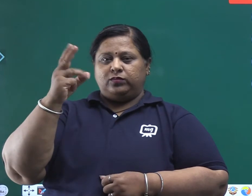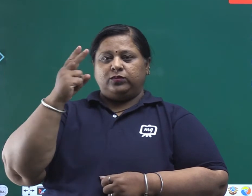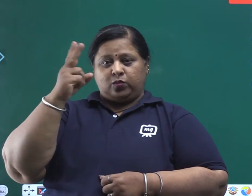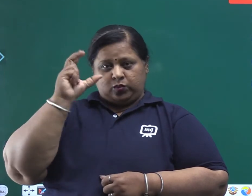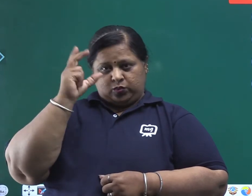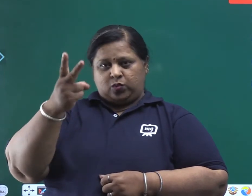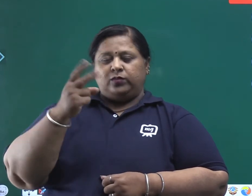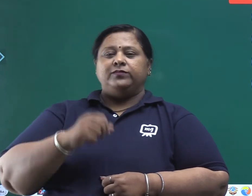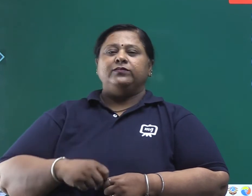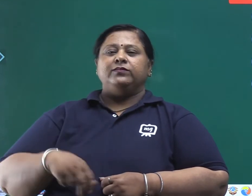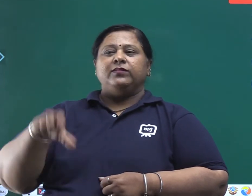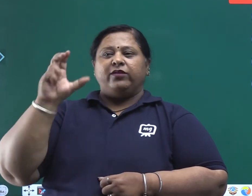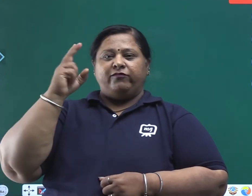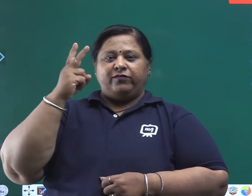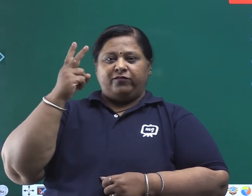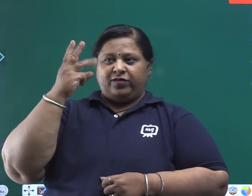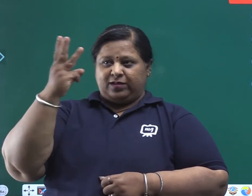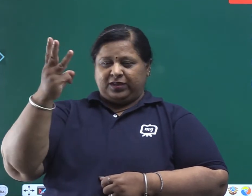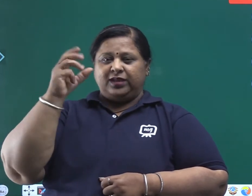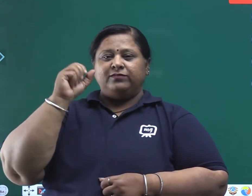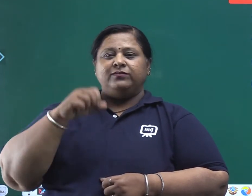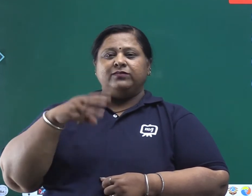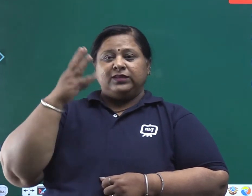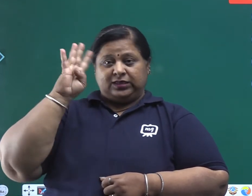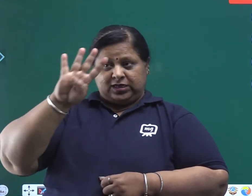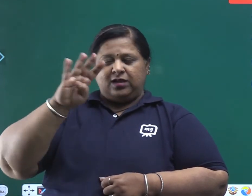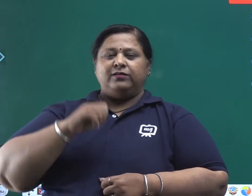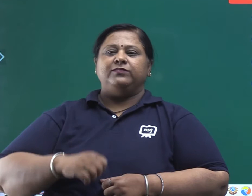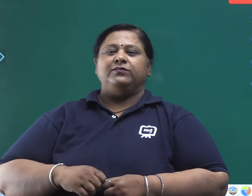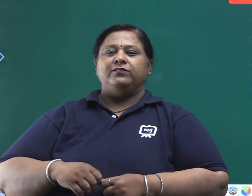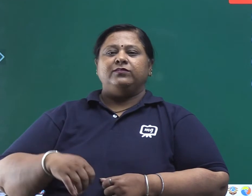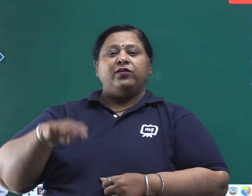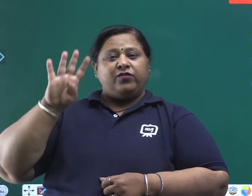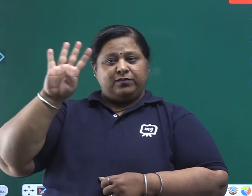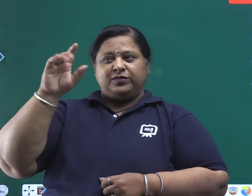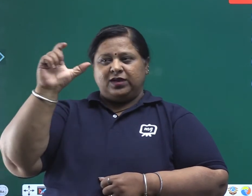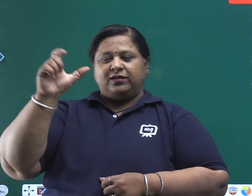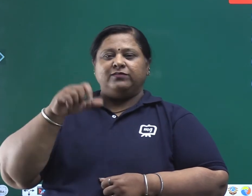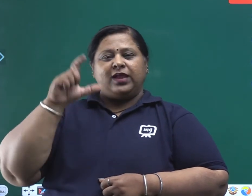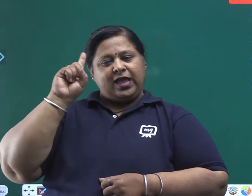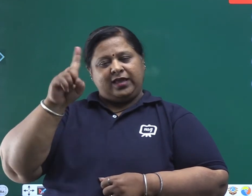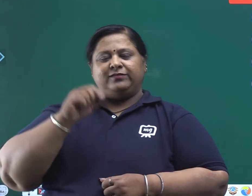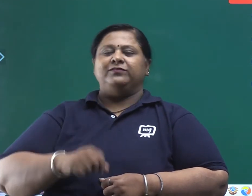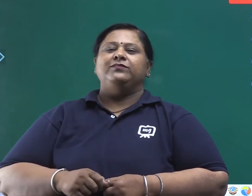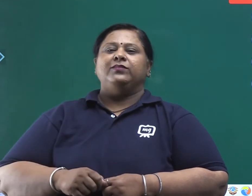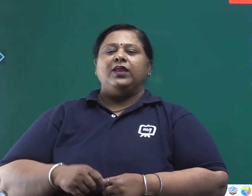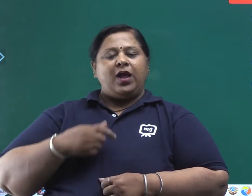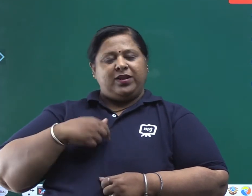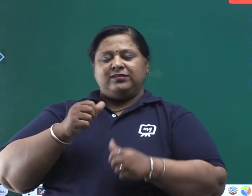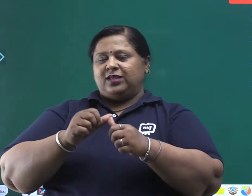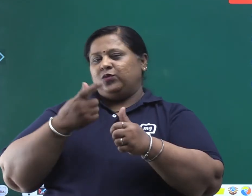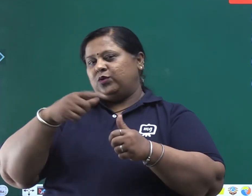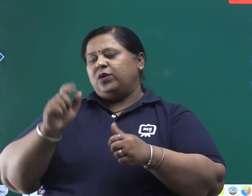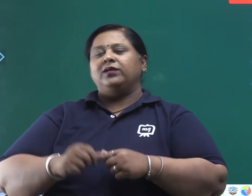2 विकल्प 3 4 और विकल्प 4 1। हमारा सही उत्तर